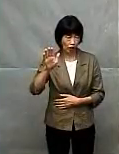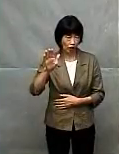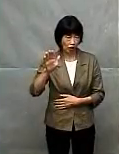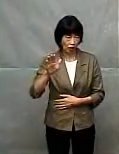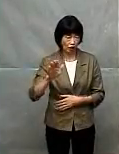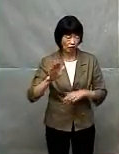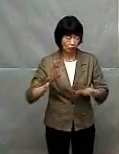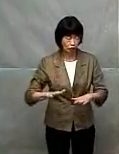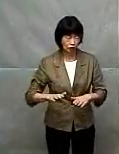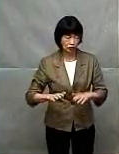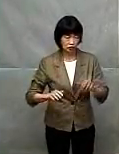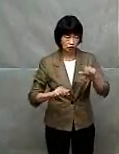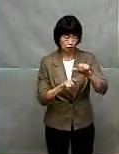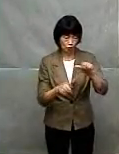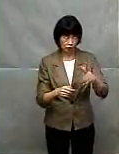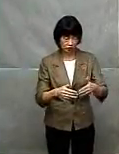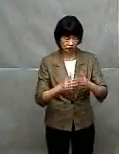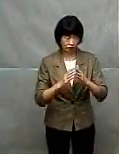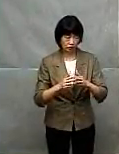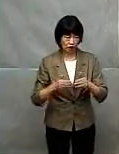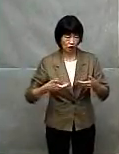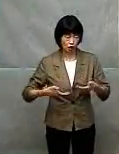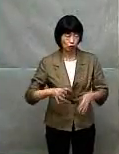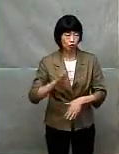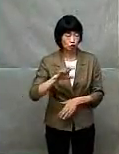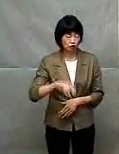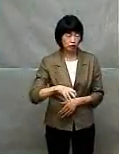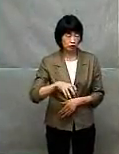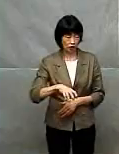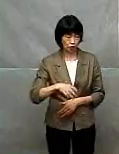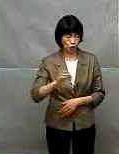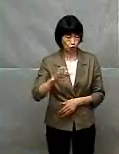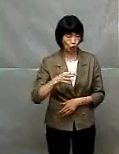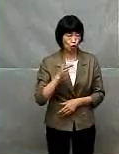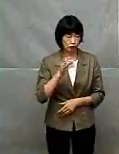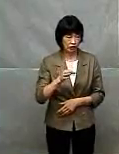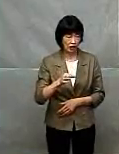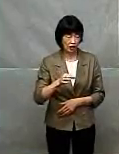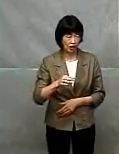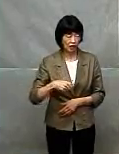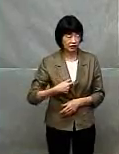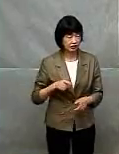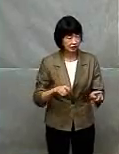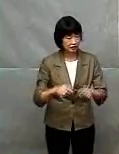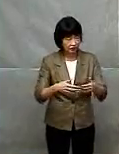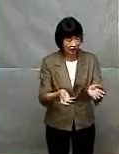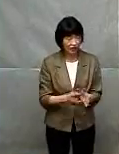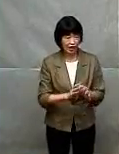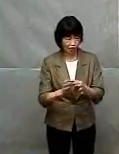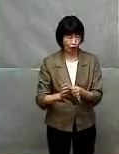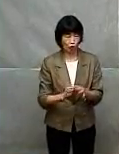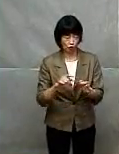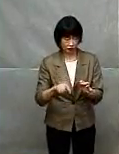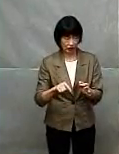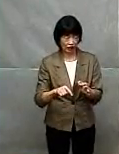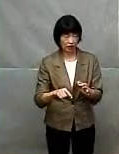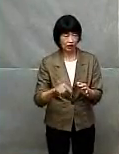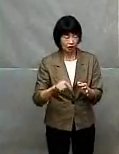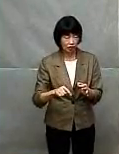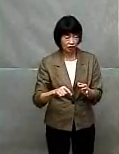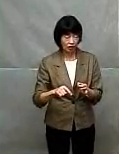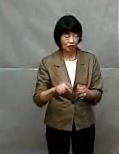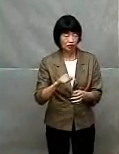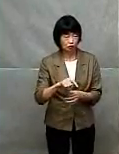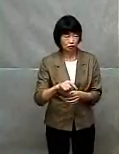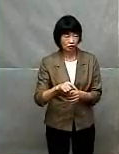5月に設立されたふるさと納税自治体連合におきましても、自治体が創意工夫を発揮した